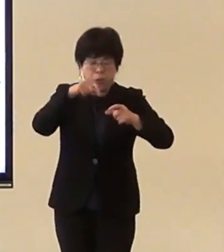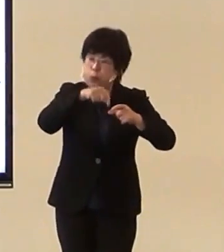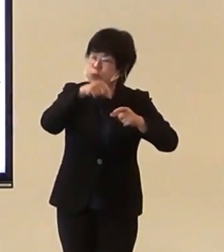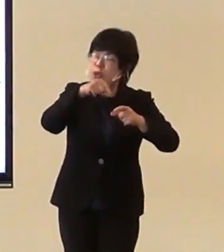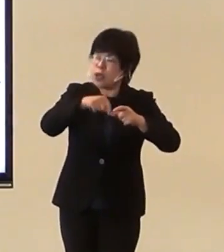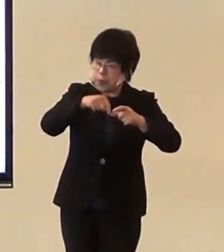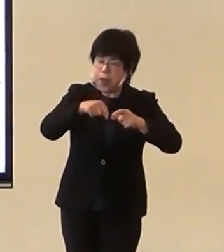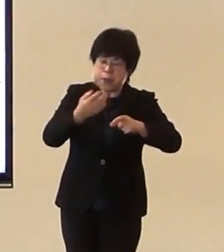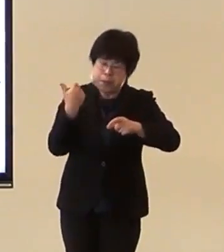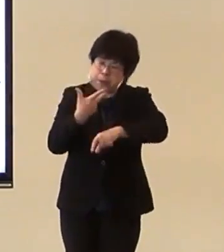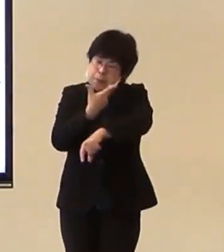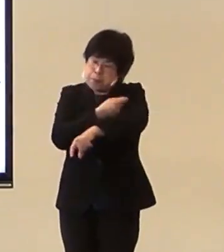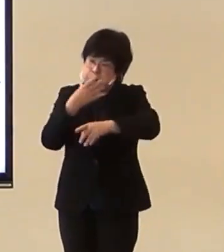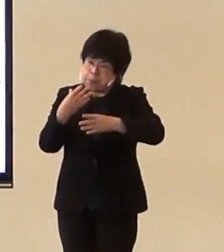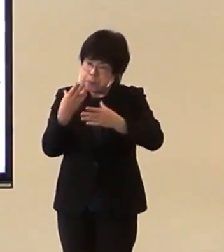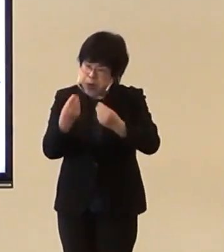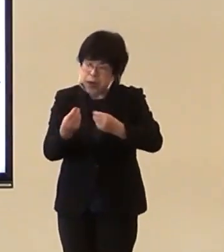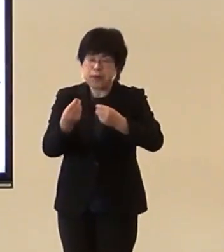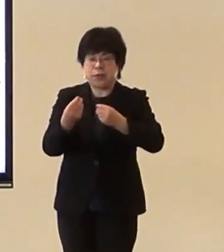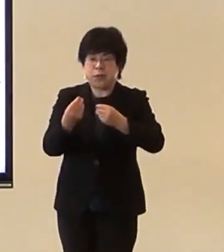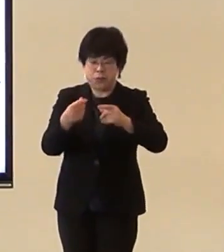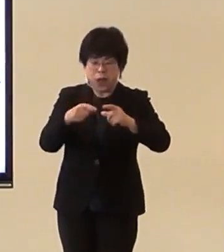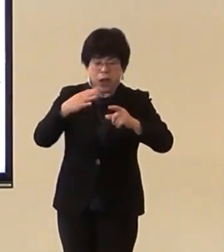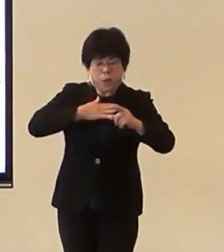てもしっかりと私ども